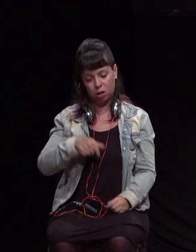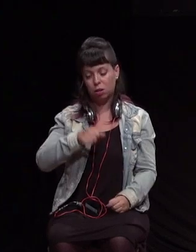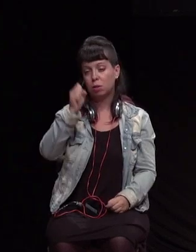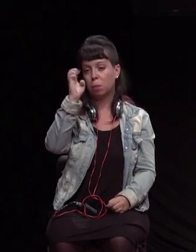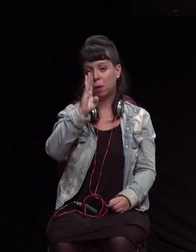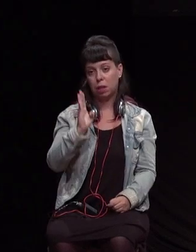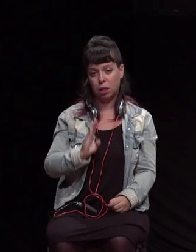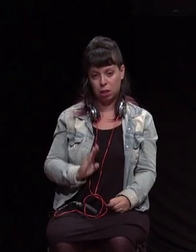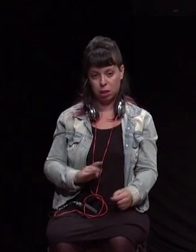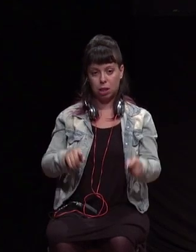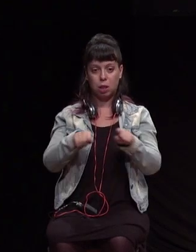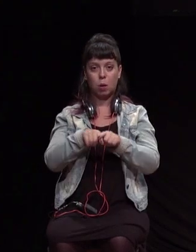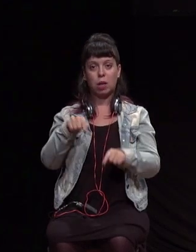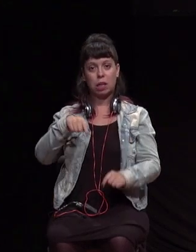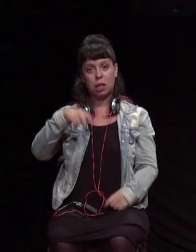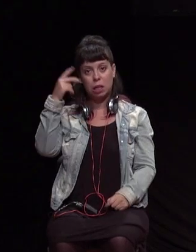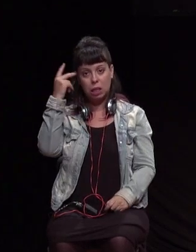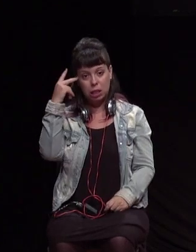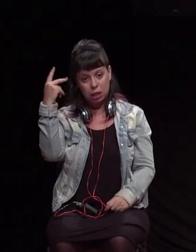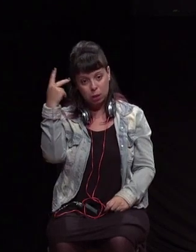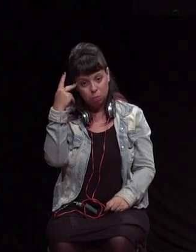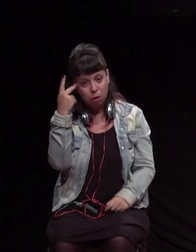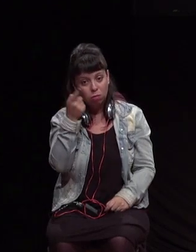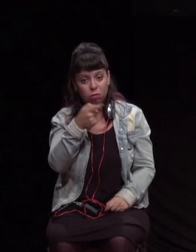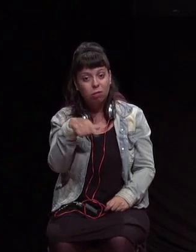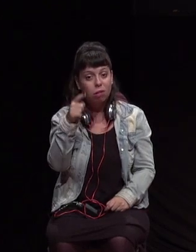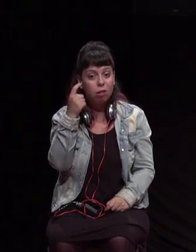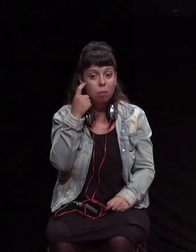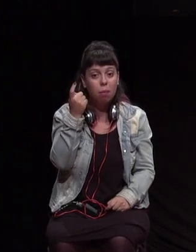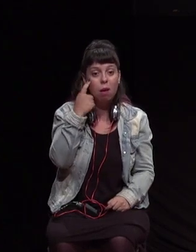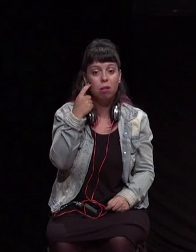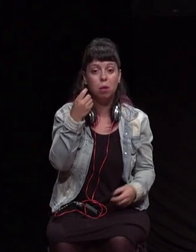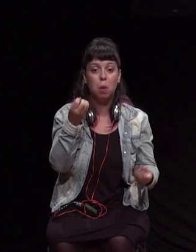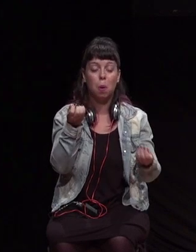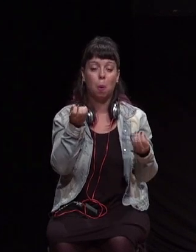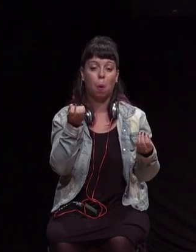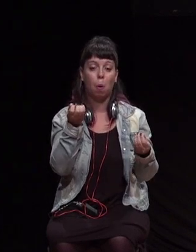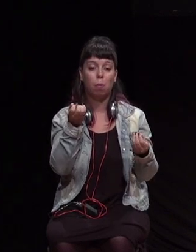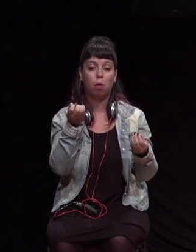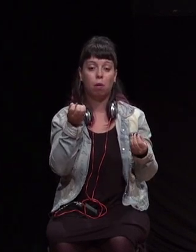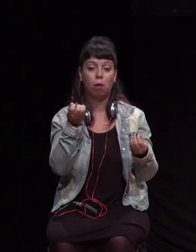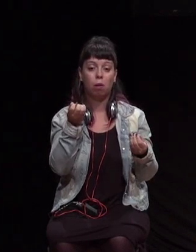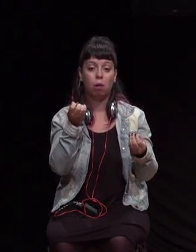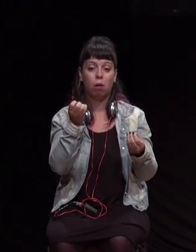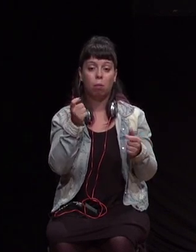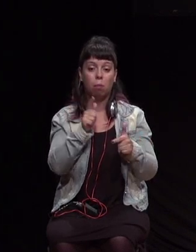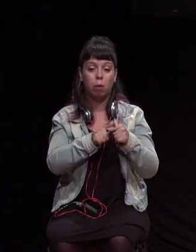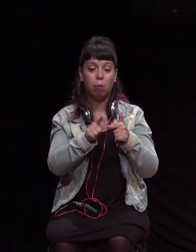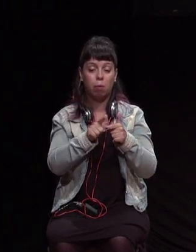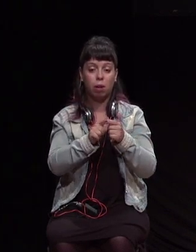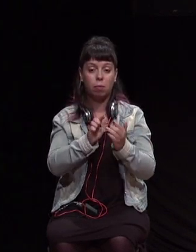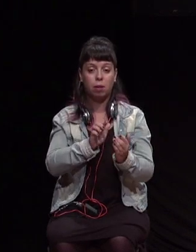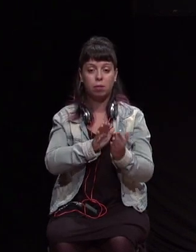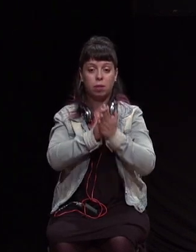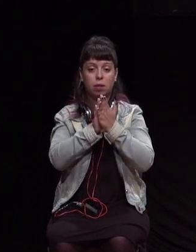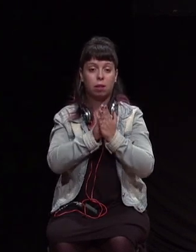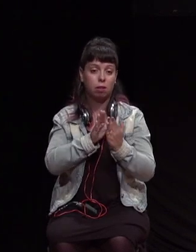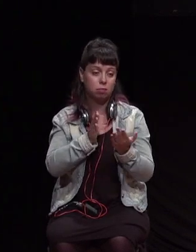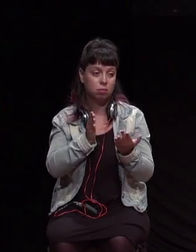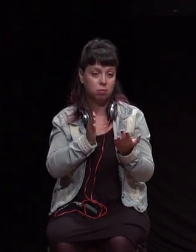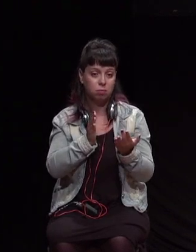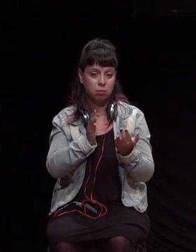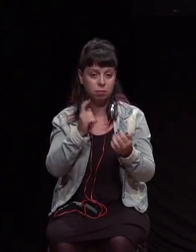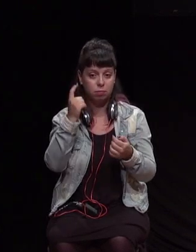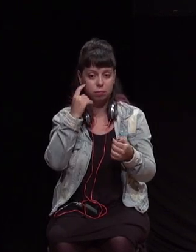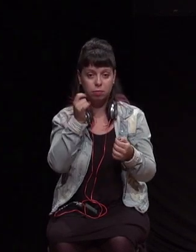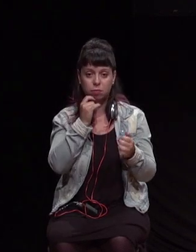São Paulo? Vocês arriscariam ideias, soluções para enfrentar esse problema? Pensando em expografias, por exemplo, como